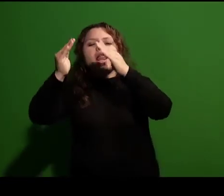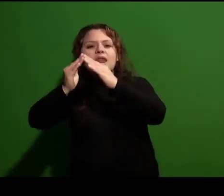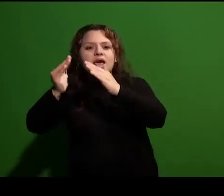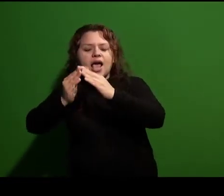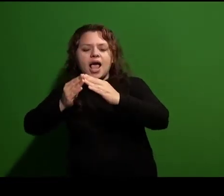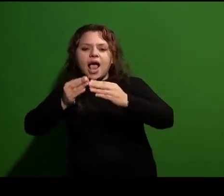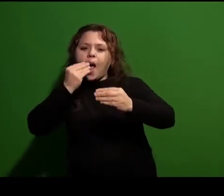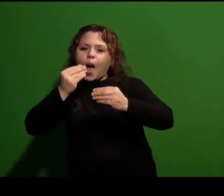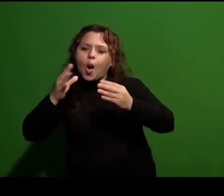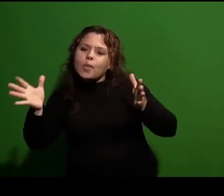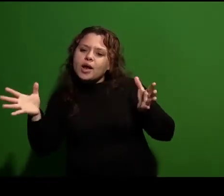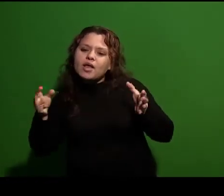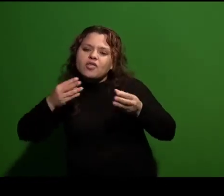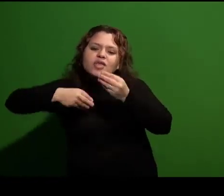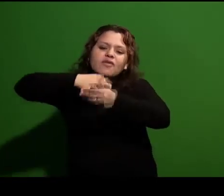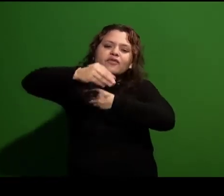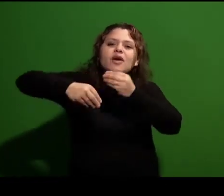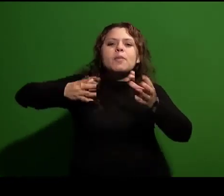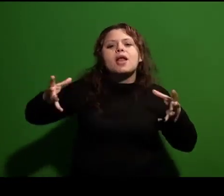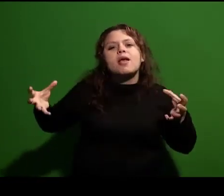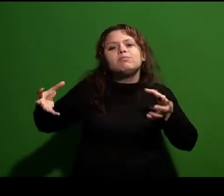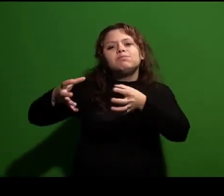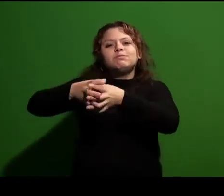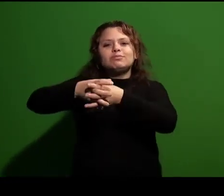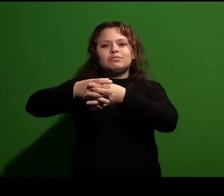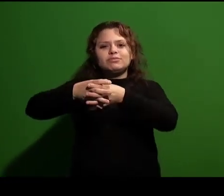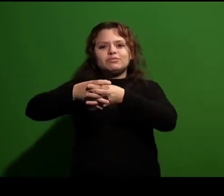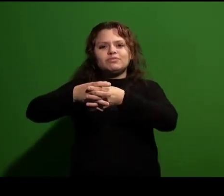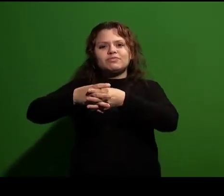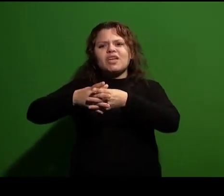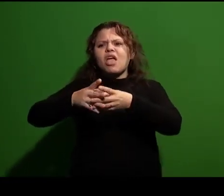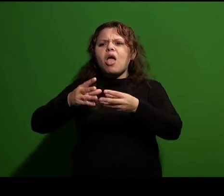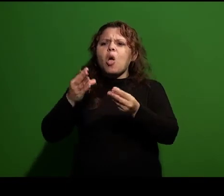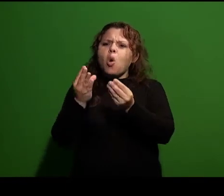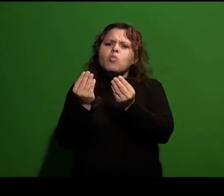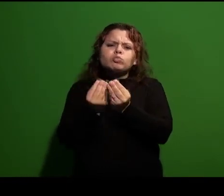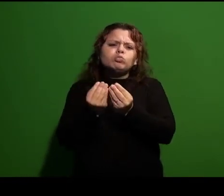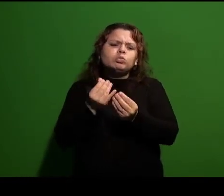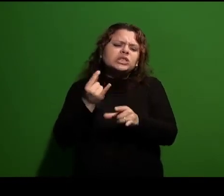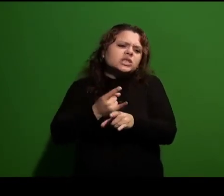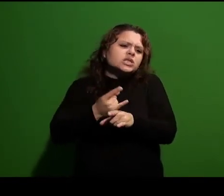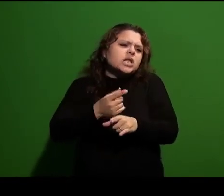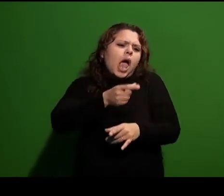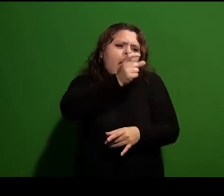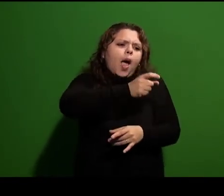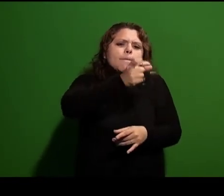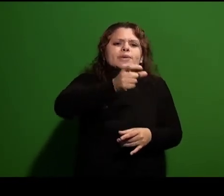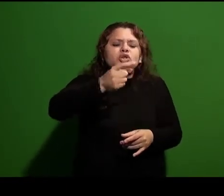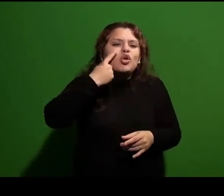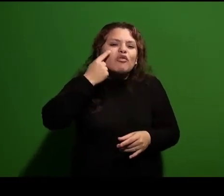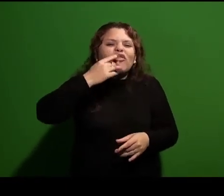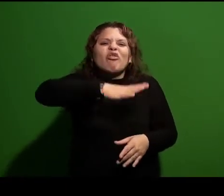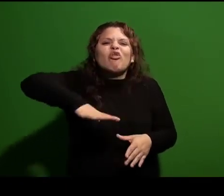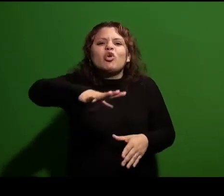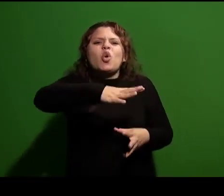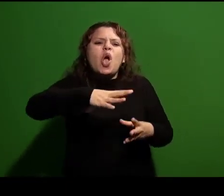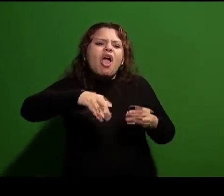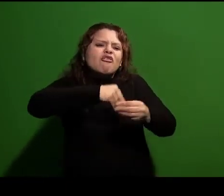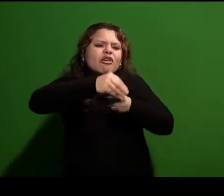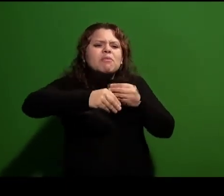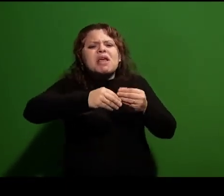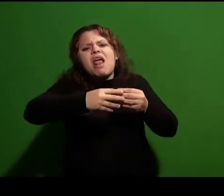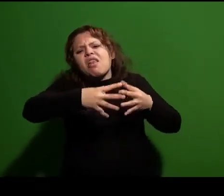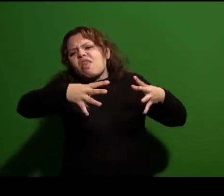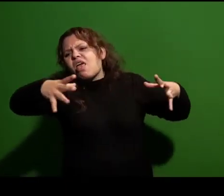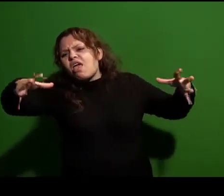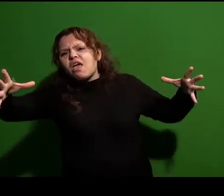reúne alrededor de la mesa. En la mayoría de los casos, la familia extendida vive junta. A menudo las personas que